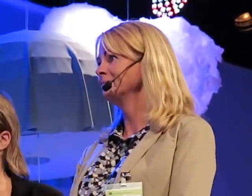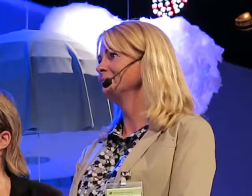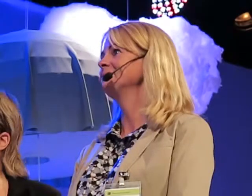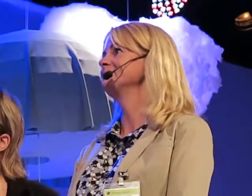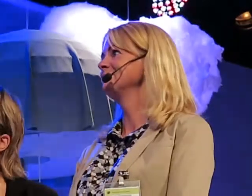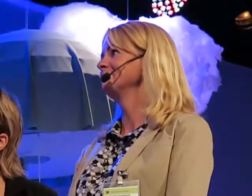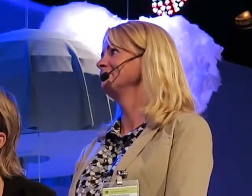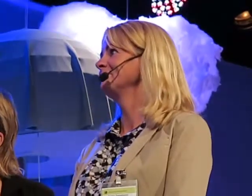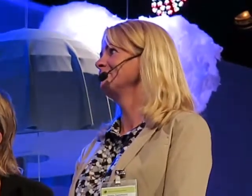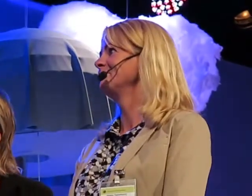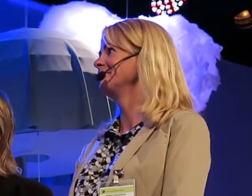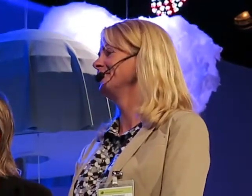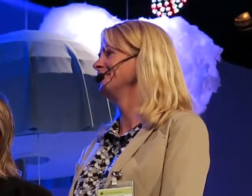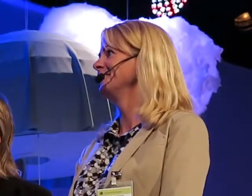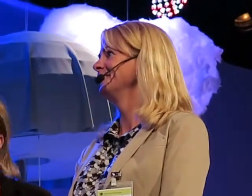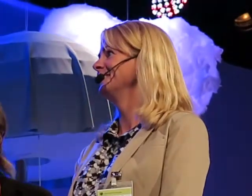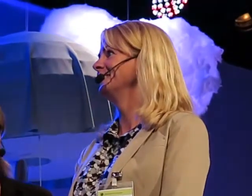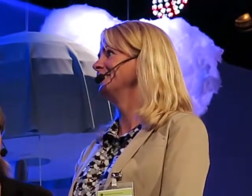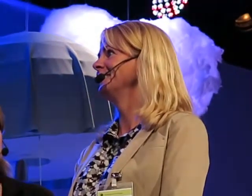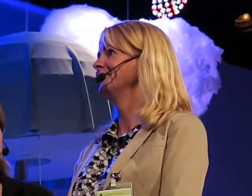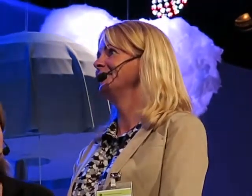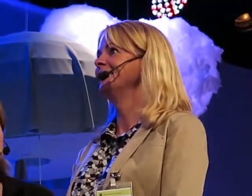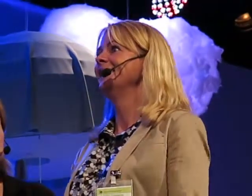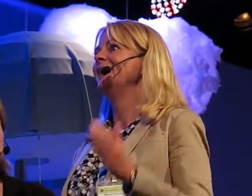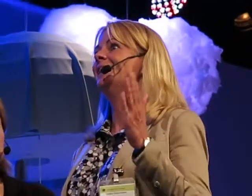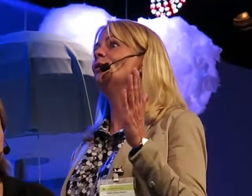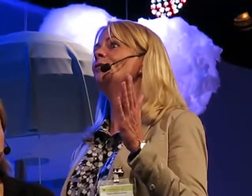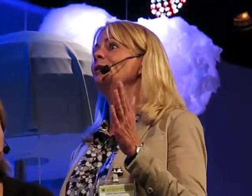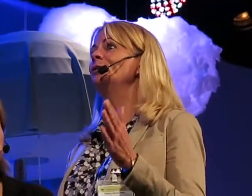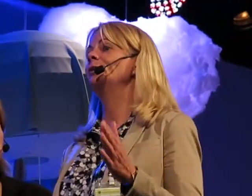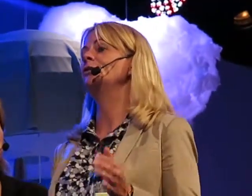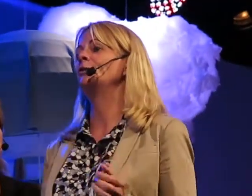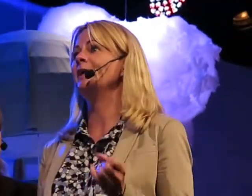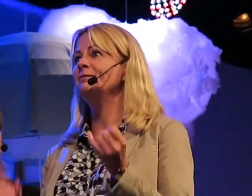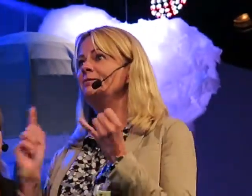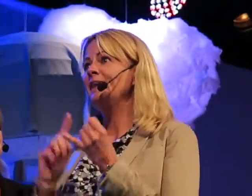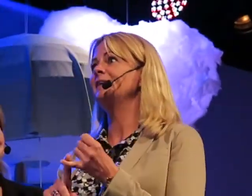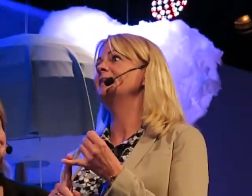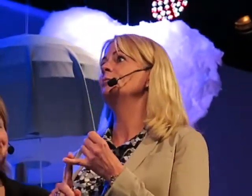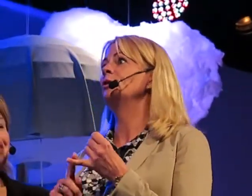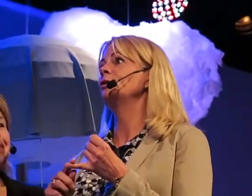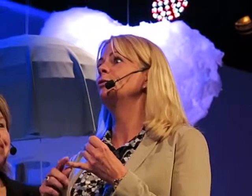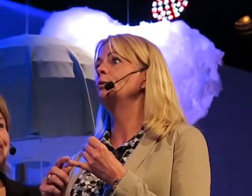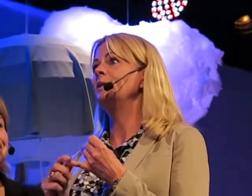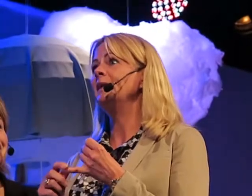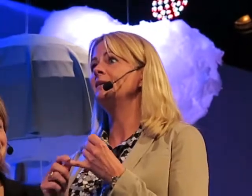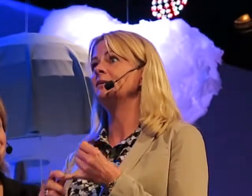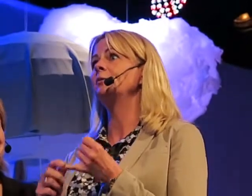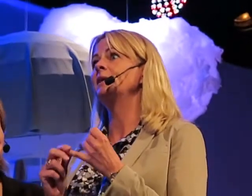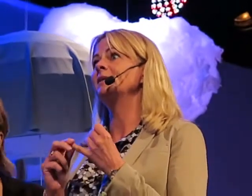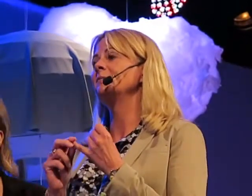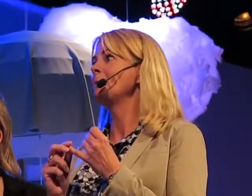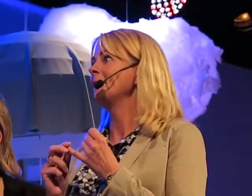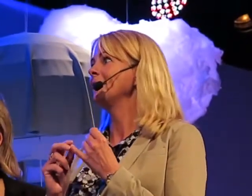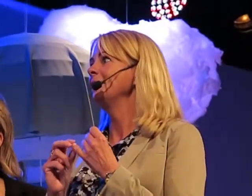Och tack! Men vilken politik var det du föreslog? Jag vill föreslå en väldigt ambitiös